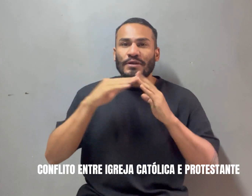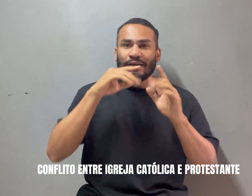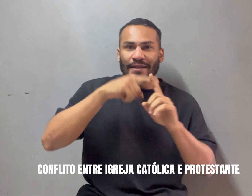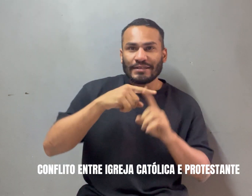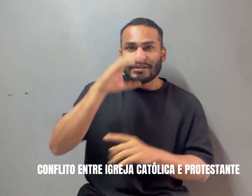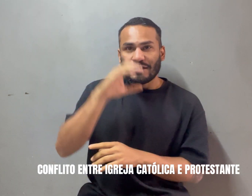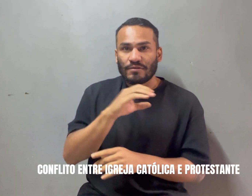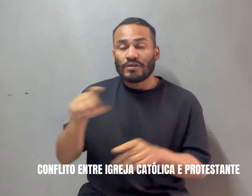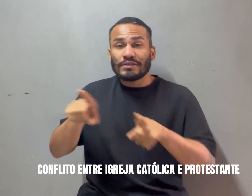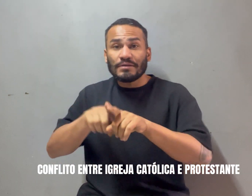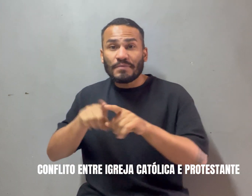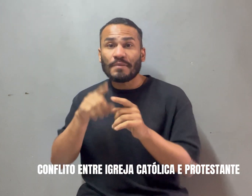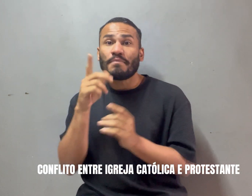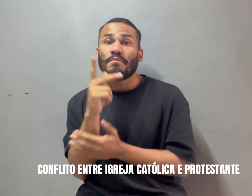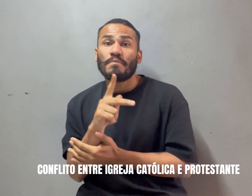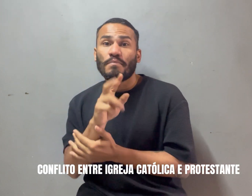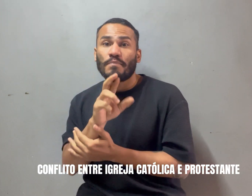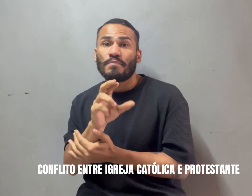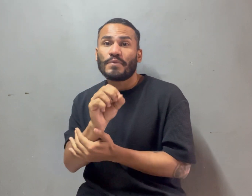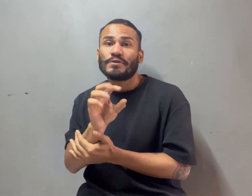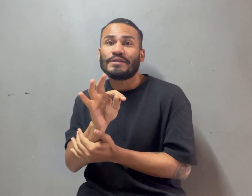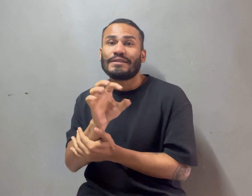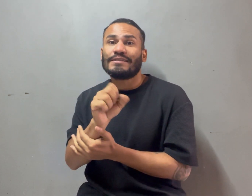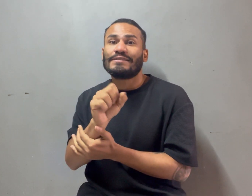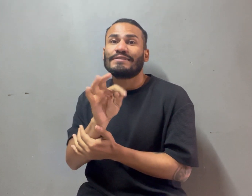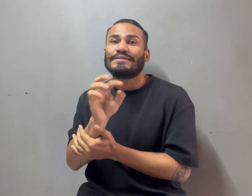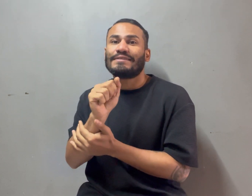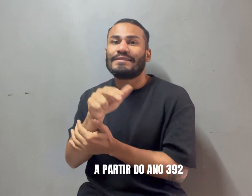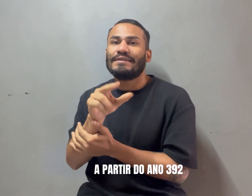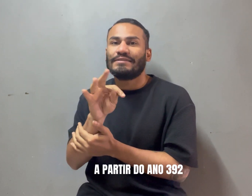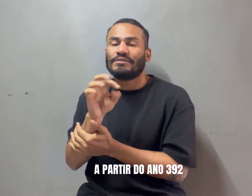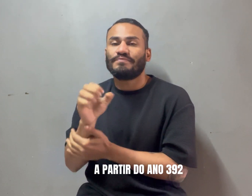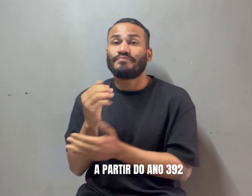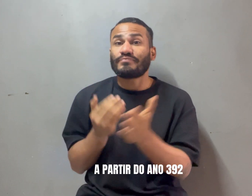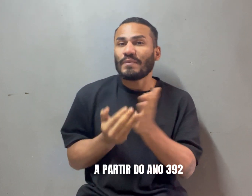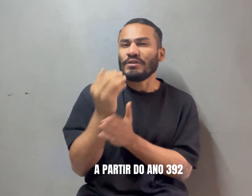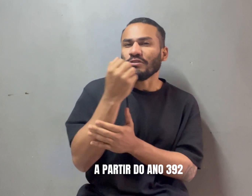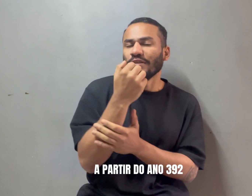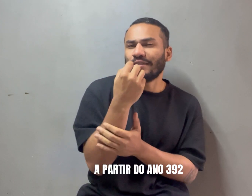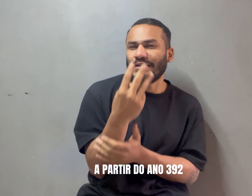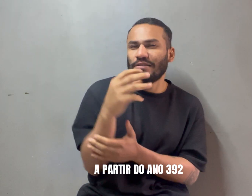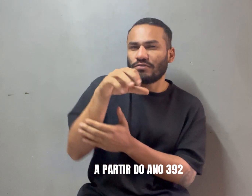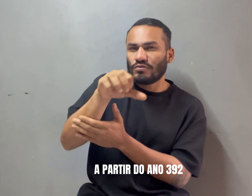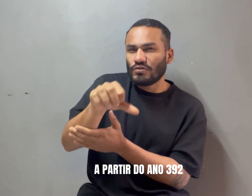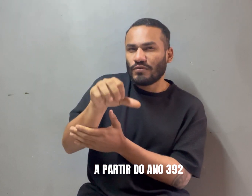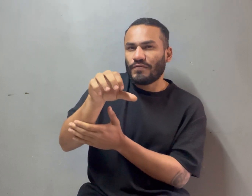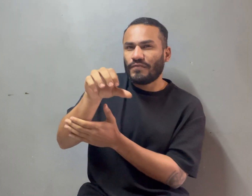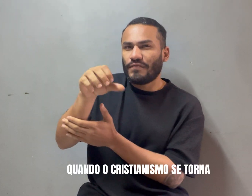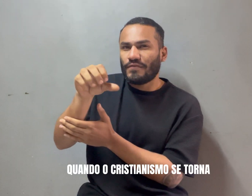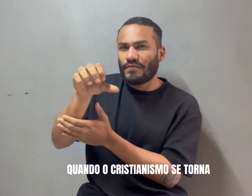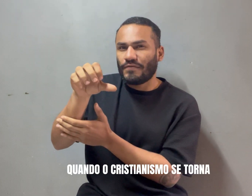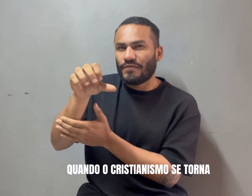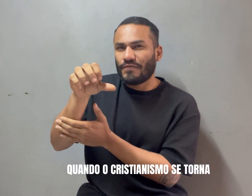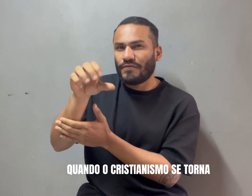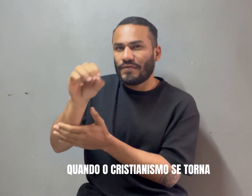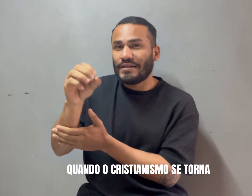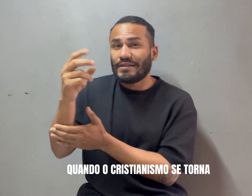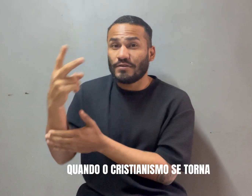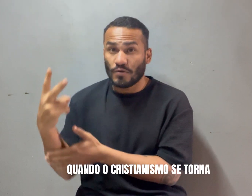entre Igreja Católica e Protestante. A partir do ano 392, quando o cristianismo se torna